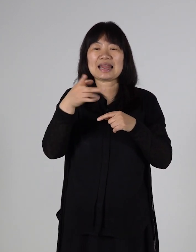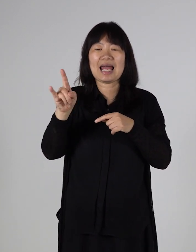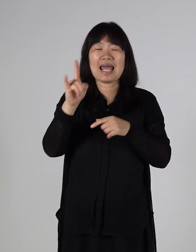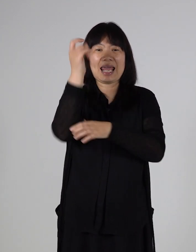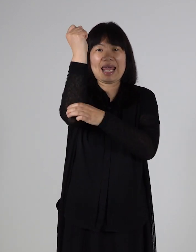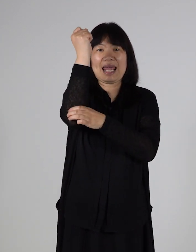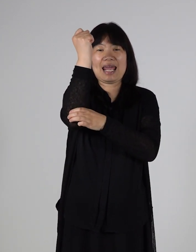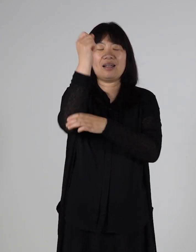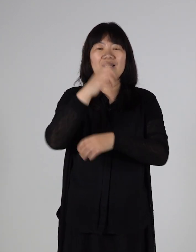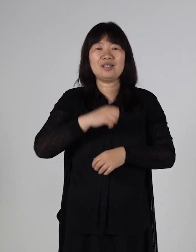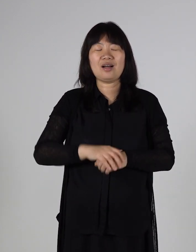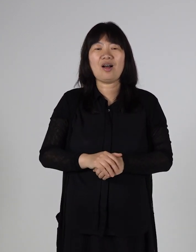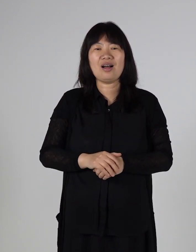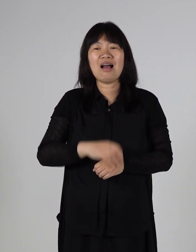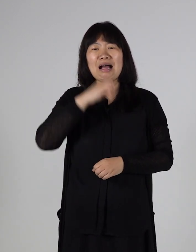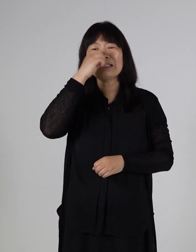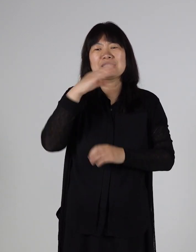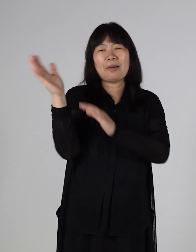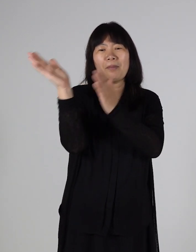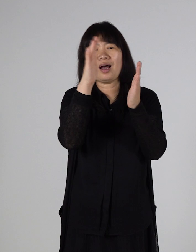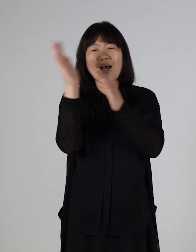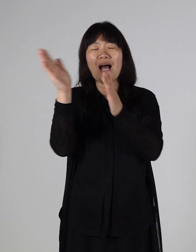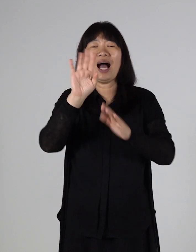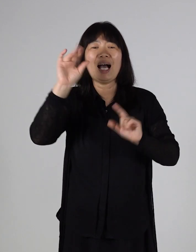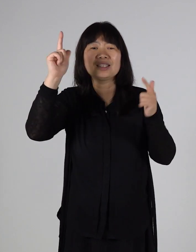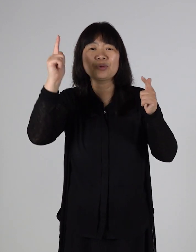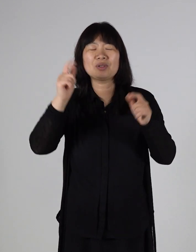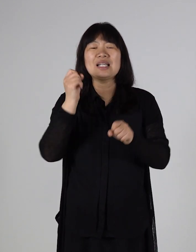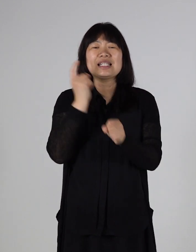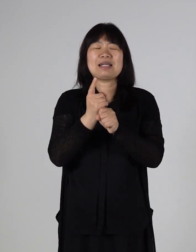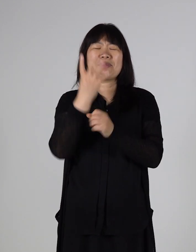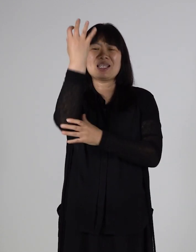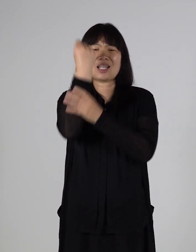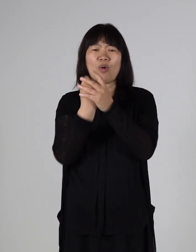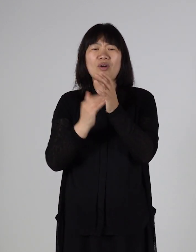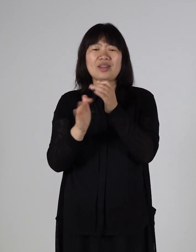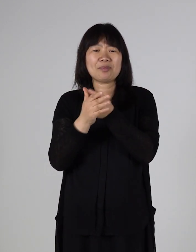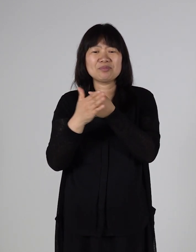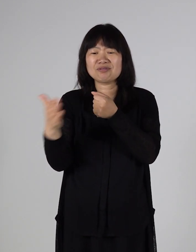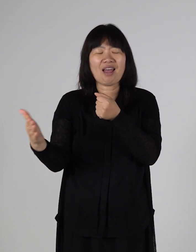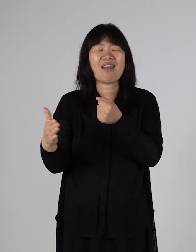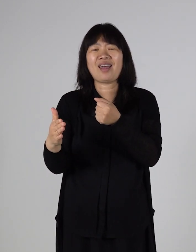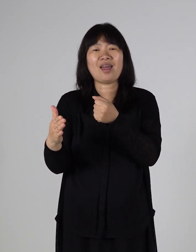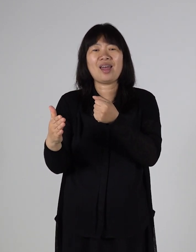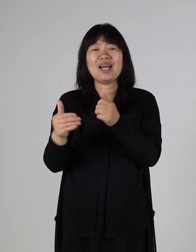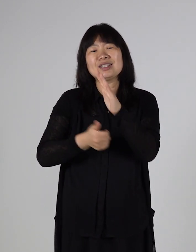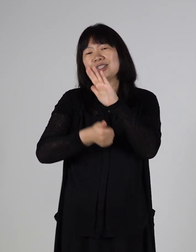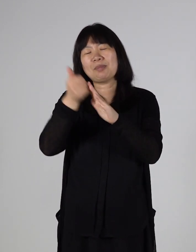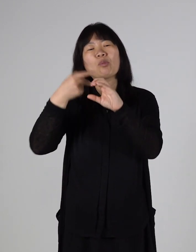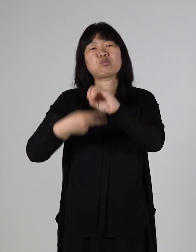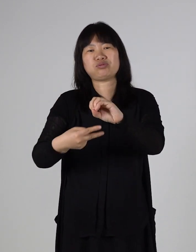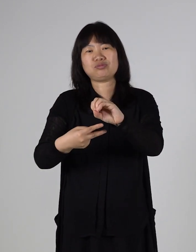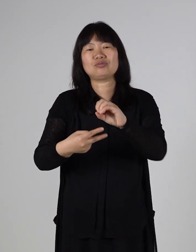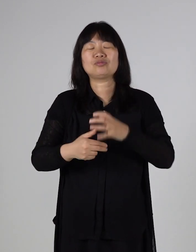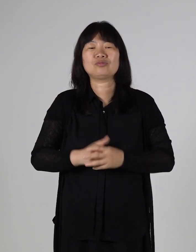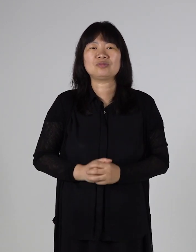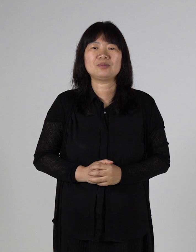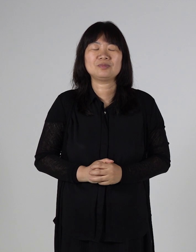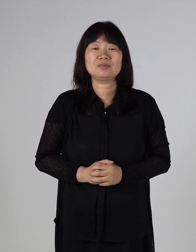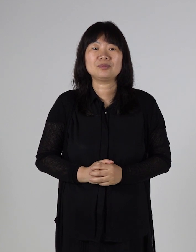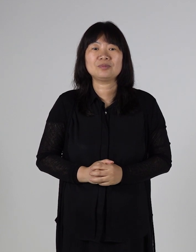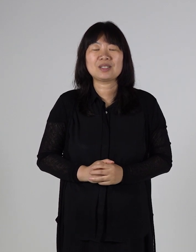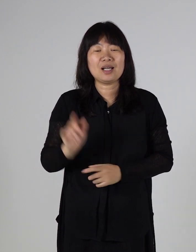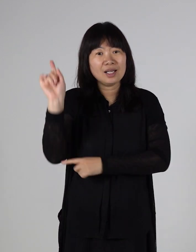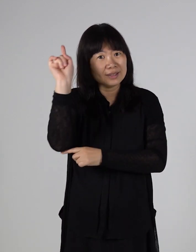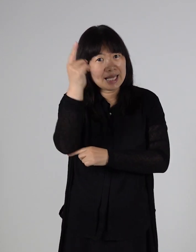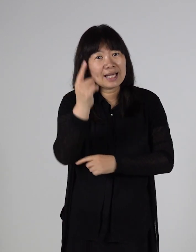그냥 갈대가 아니에요. 상했어요. 이미 희망이 없는 존재라는 걸 설명하는 거예요. 그러니까